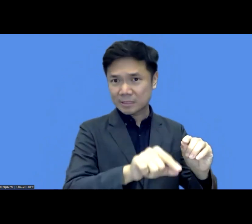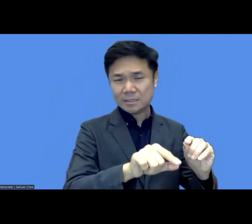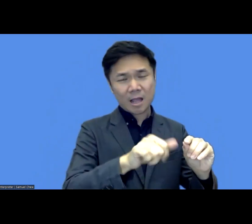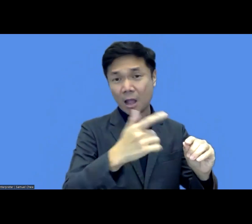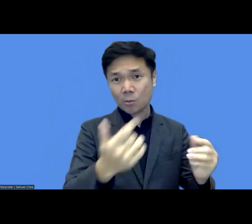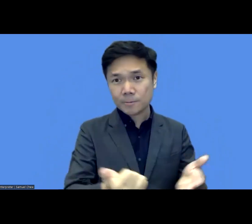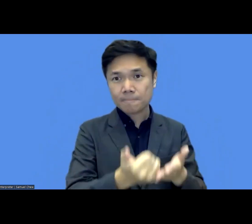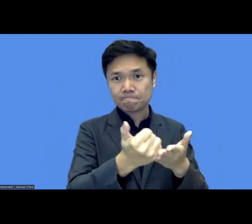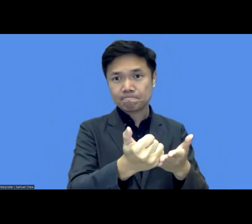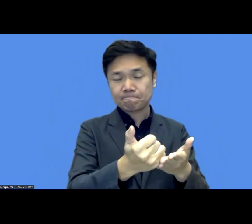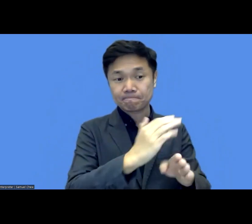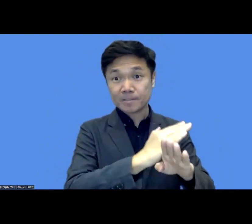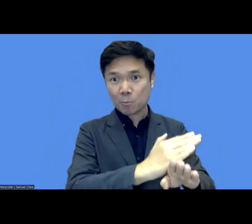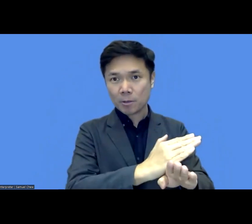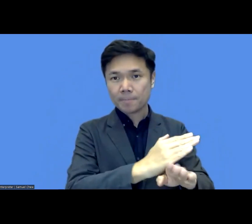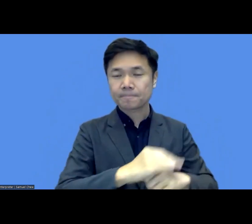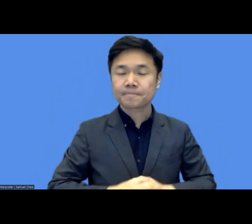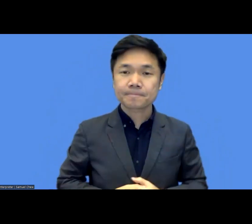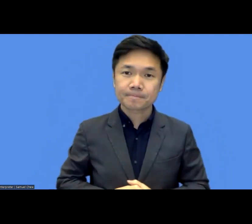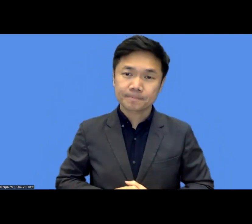participante, país miembro.